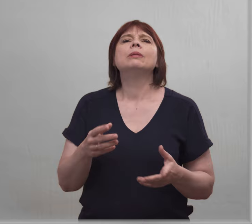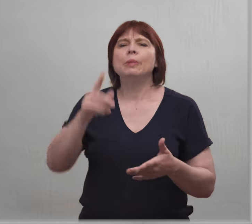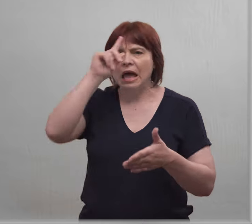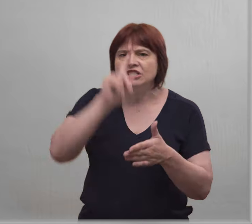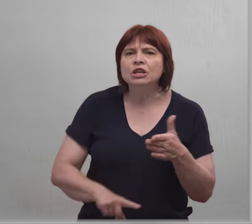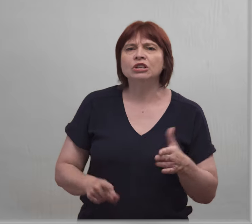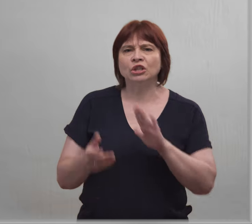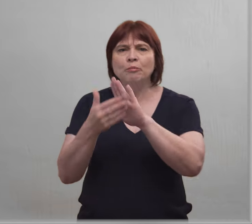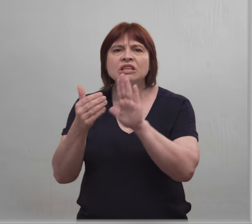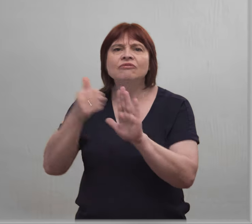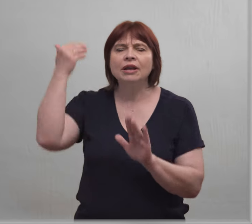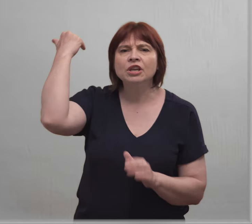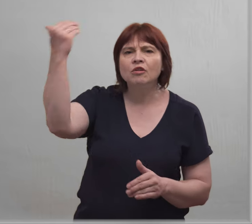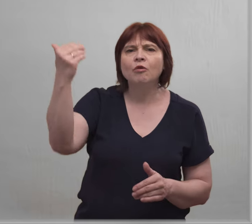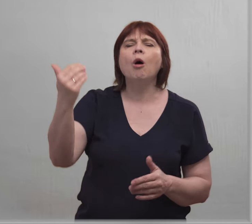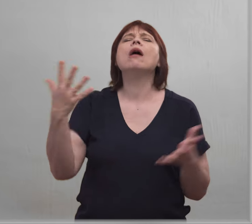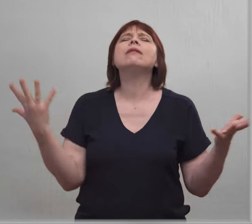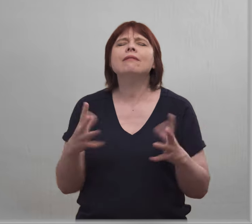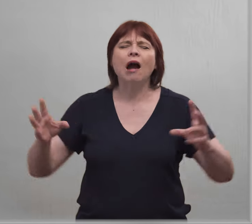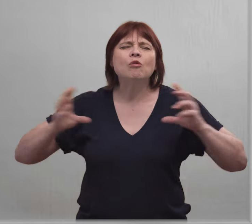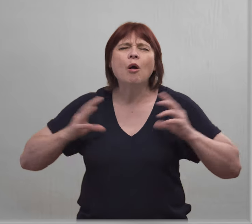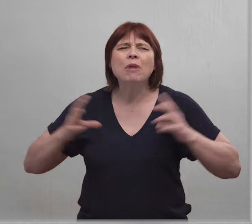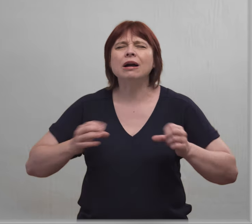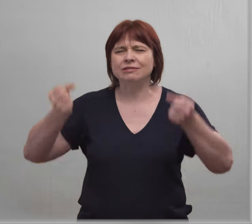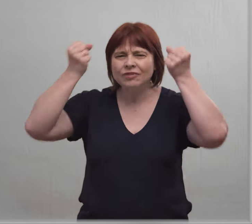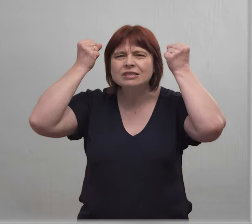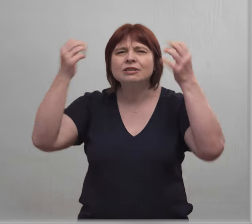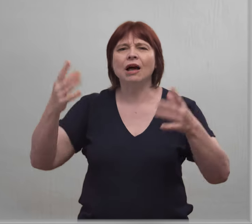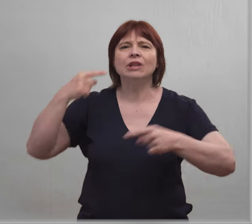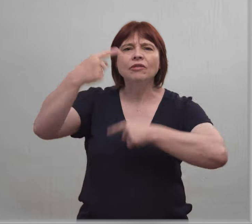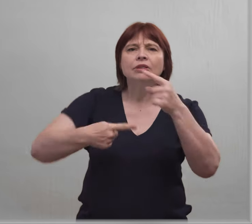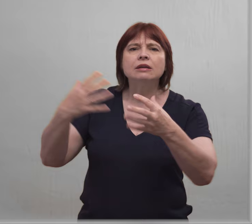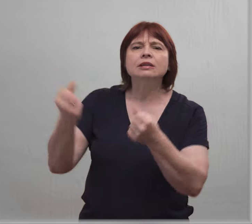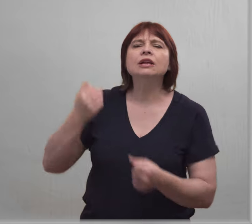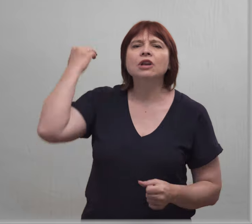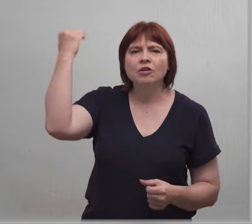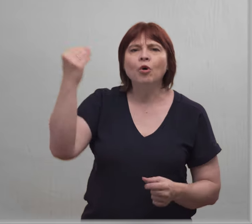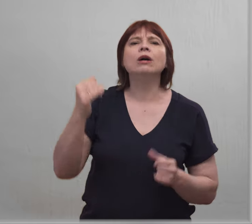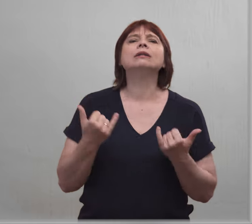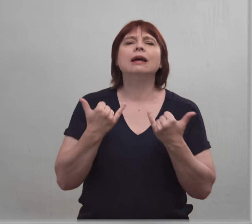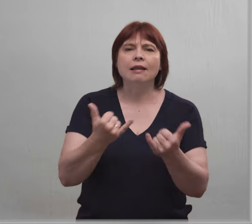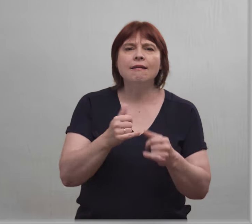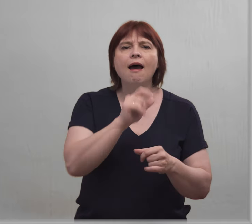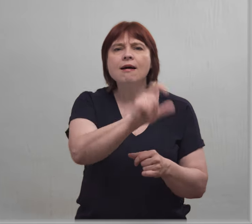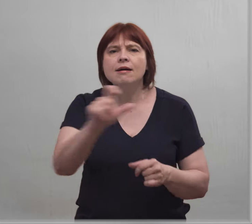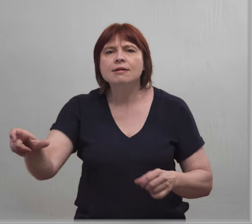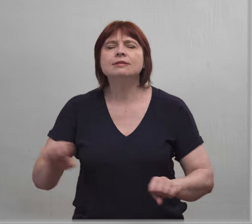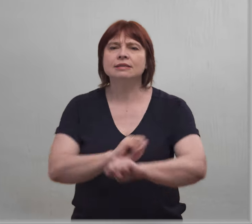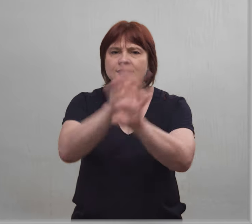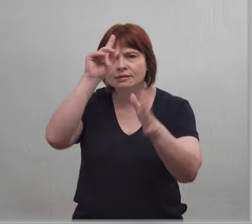и какое богатство славного наследия Его для святых, и как безмерно величие могущества Его в